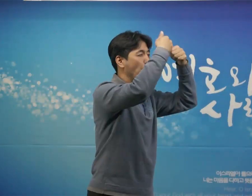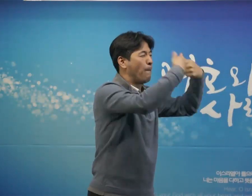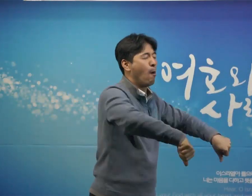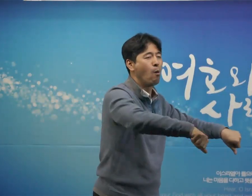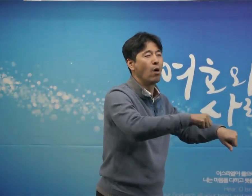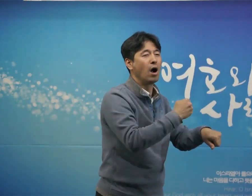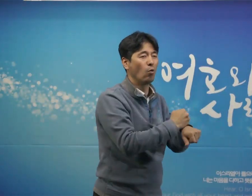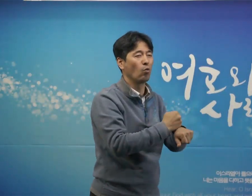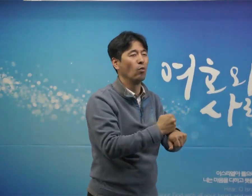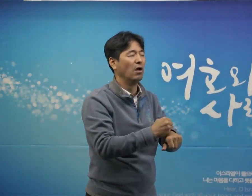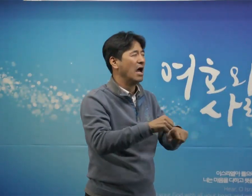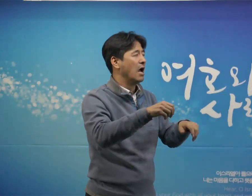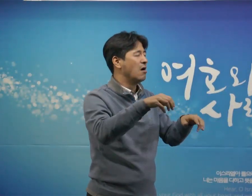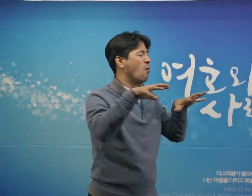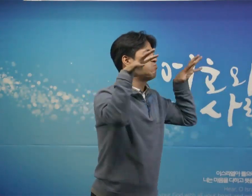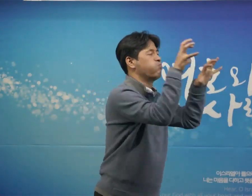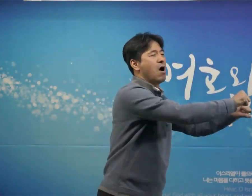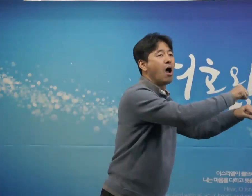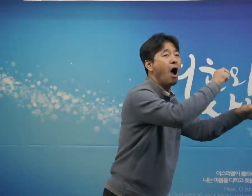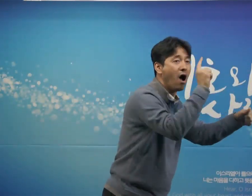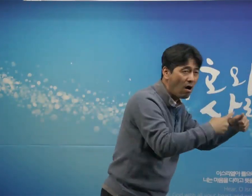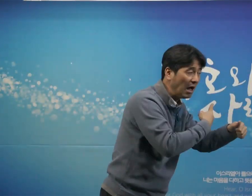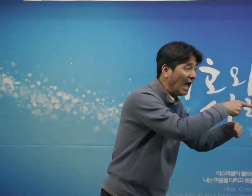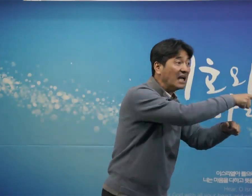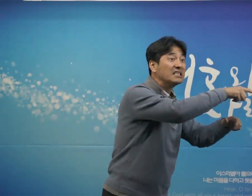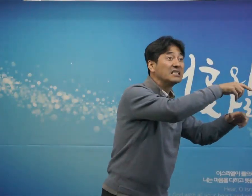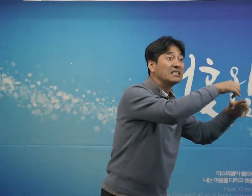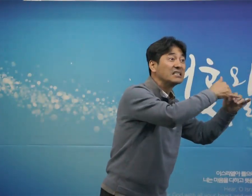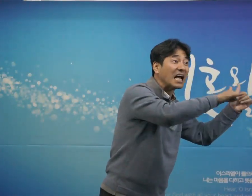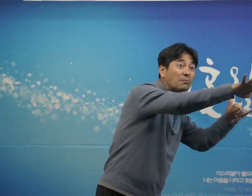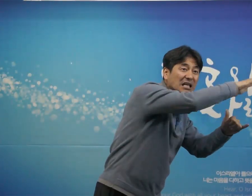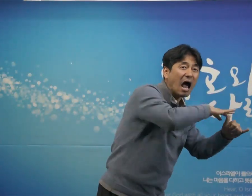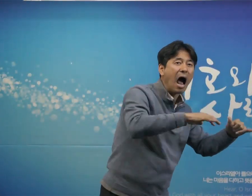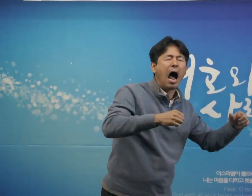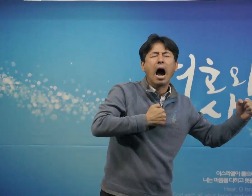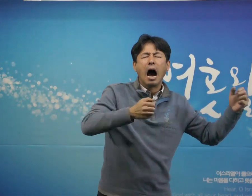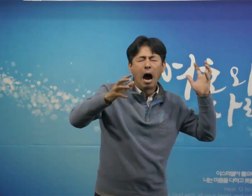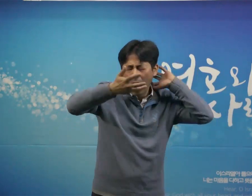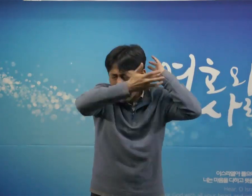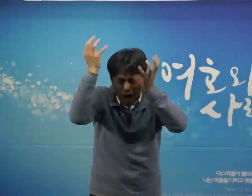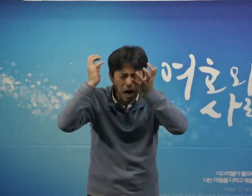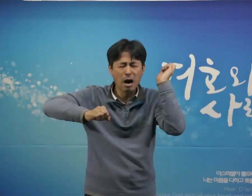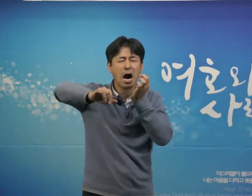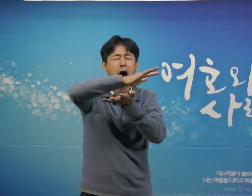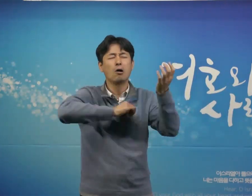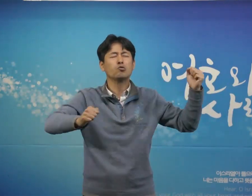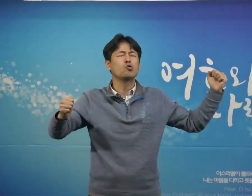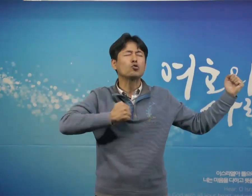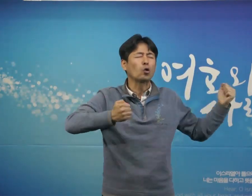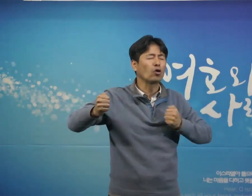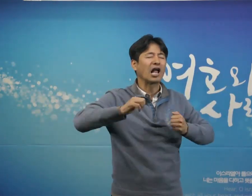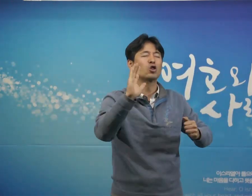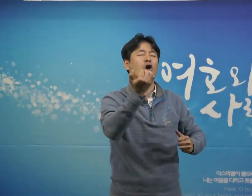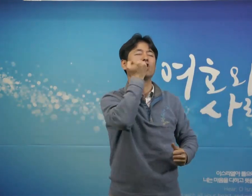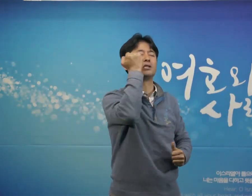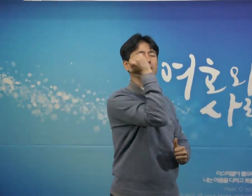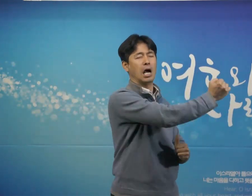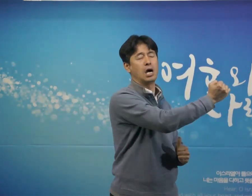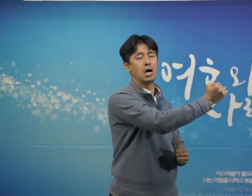군대에 그들이 닫고 있는 빗장을 다 부셔버리고 그 바벨론에 있는 모든 사람들이 통곡하게